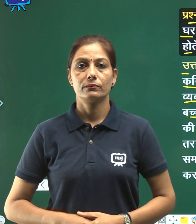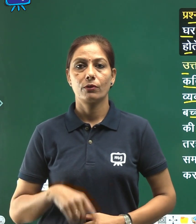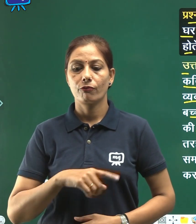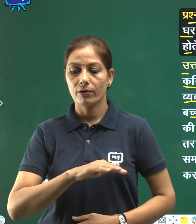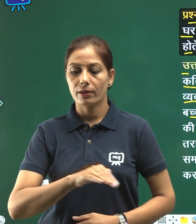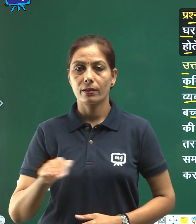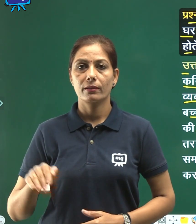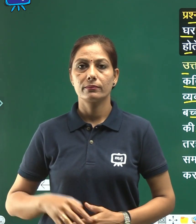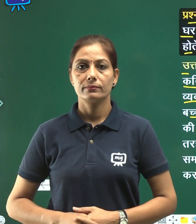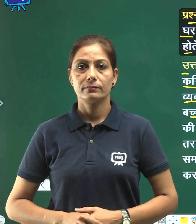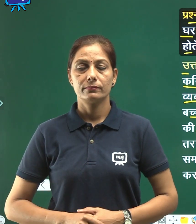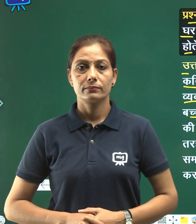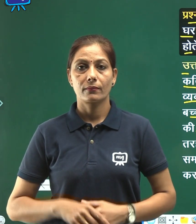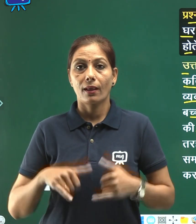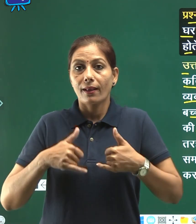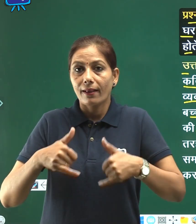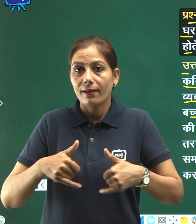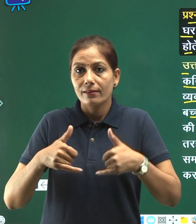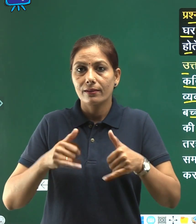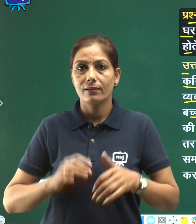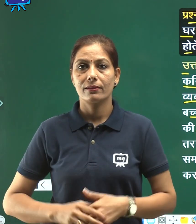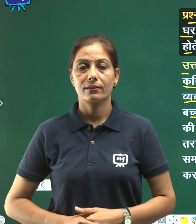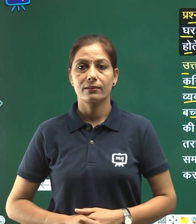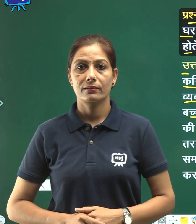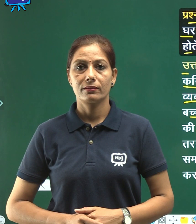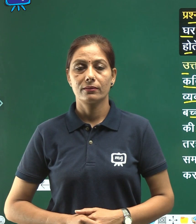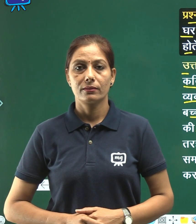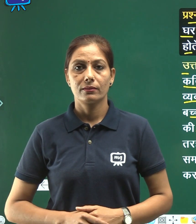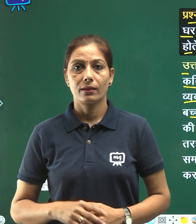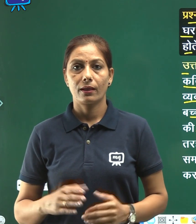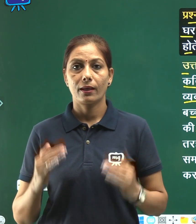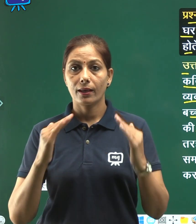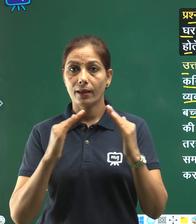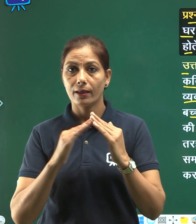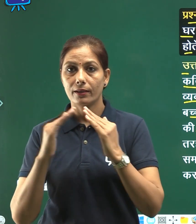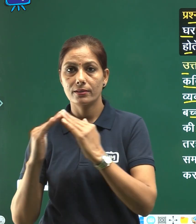वे खेलते खेलते एक घर से